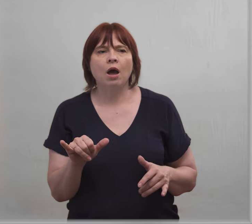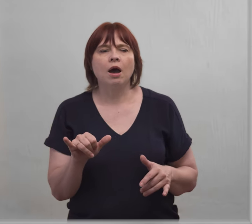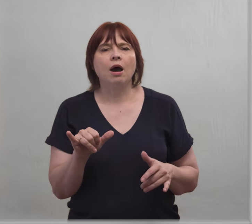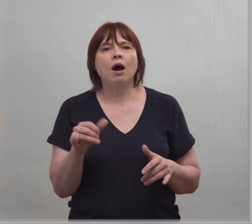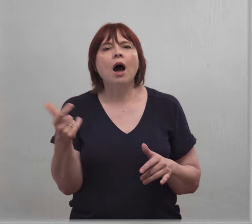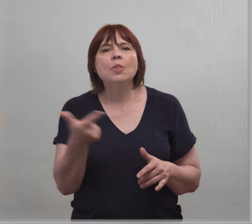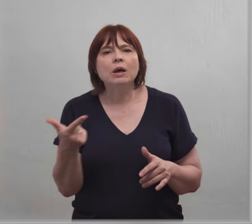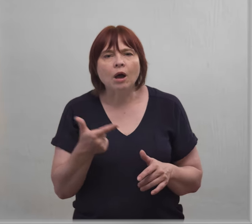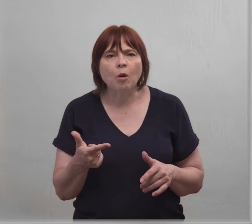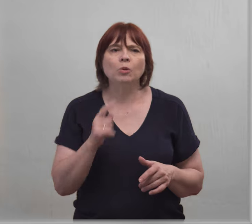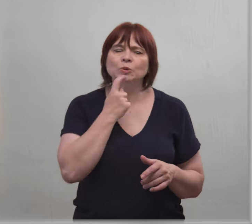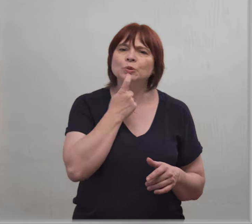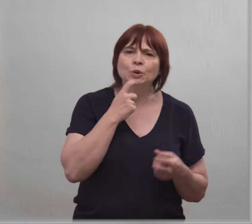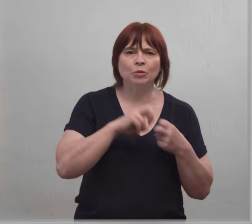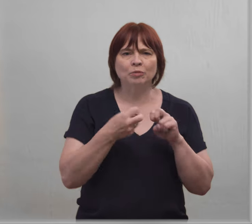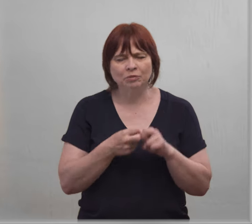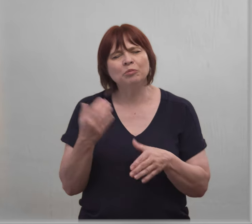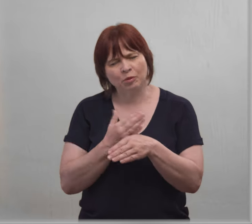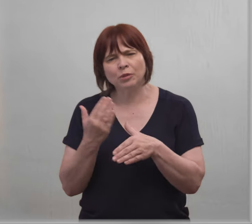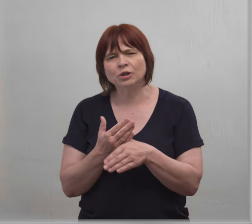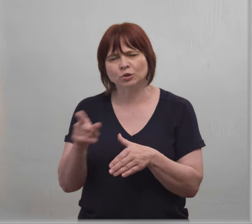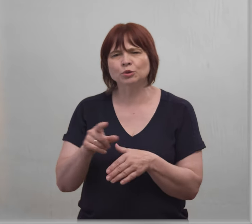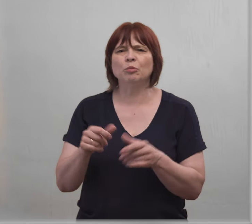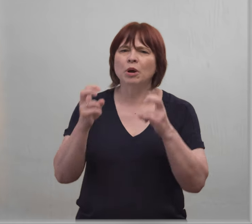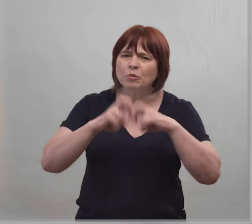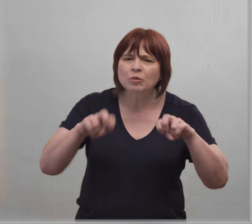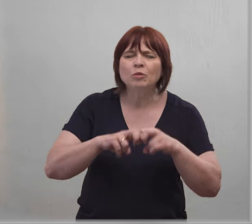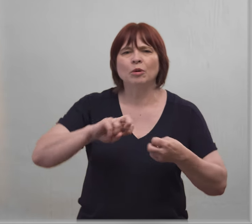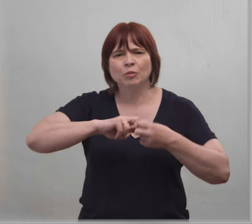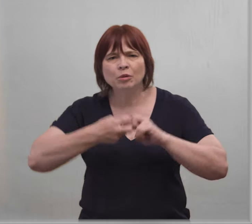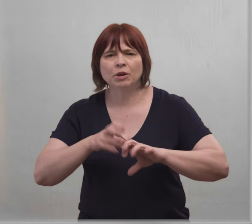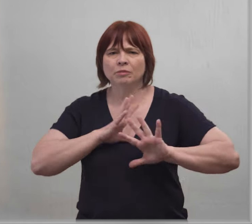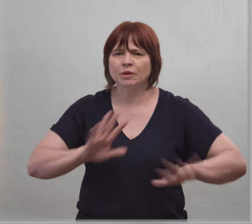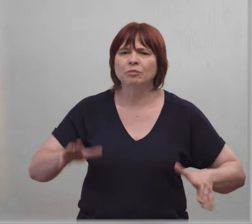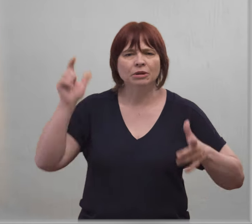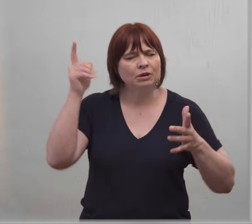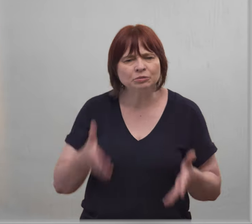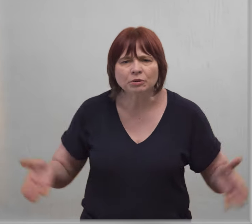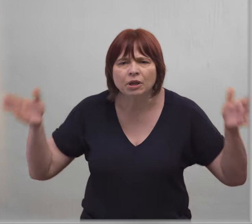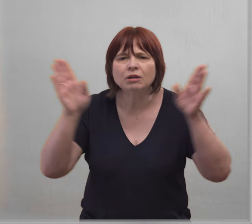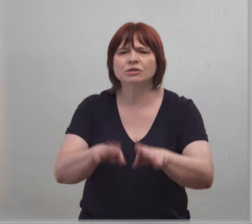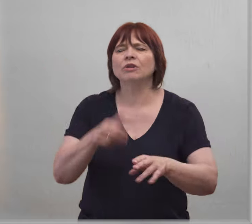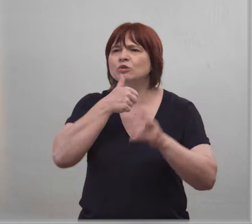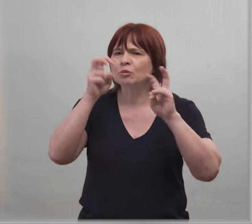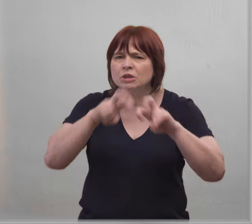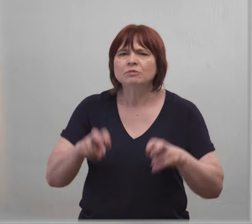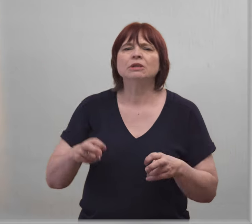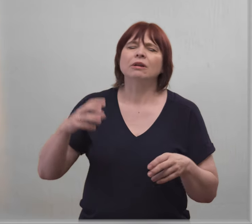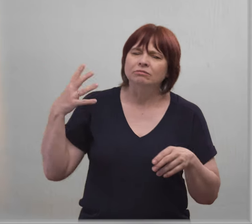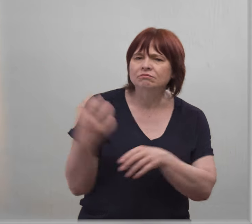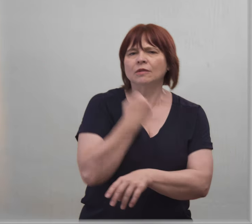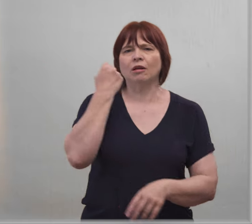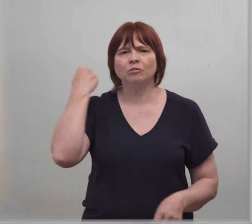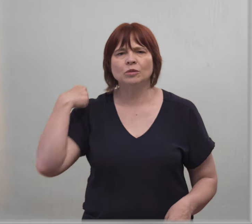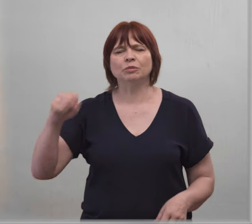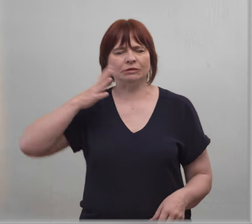любые испытания, любые проблемы. Будь с этими братьями и сестрами во имя Иисуса Христа. И мы также молимся Тебе за